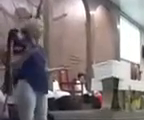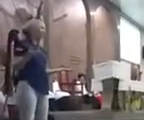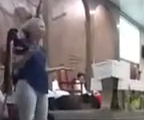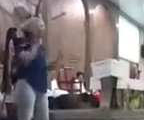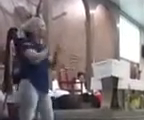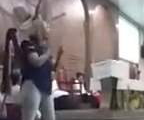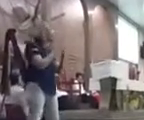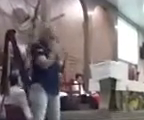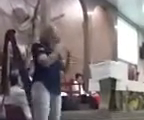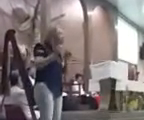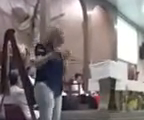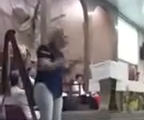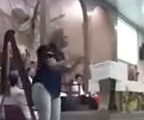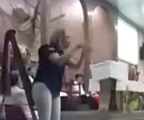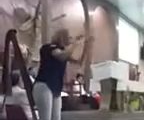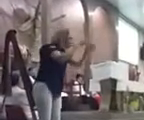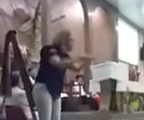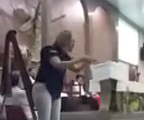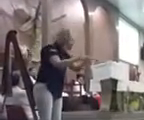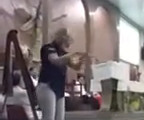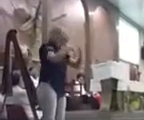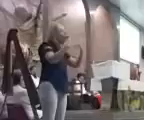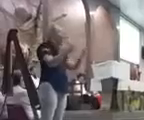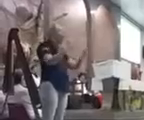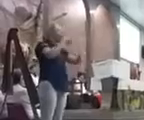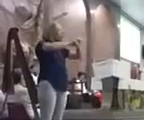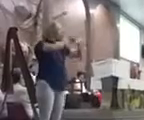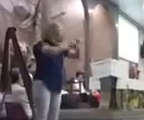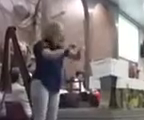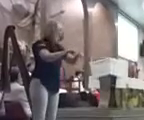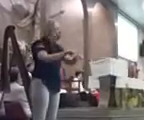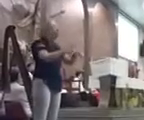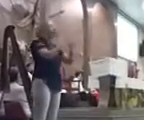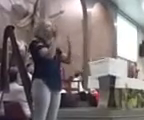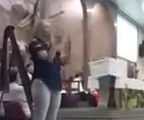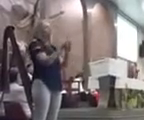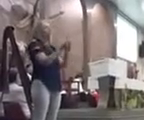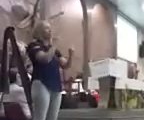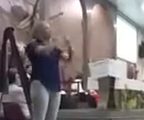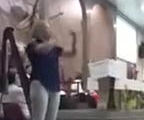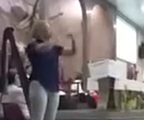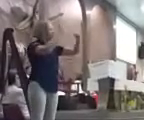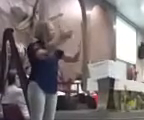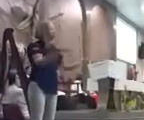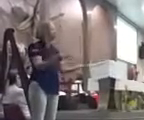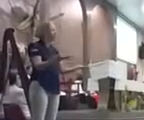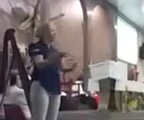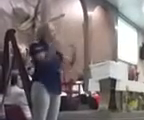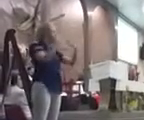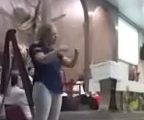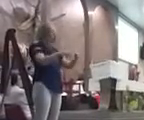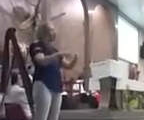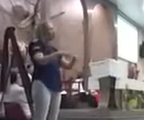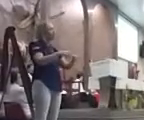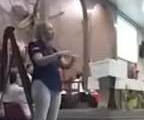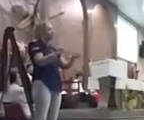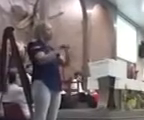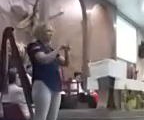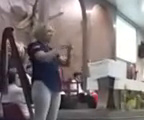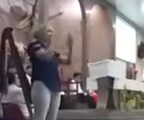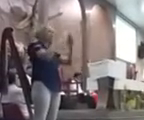o caminho certinho da renovação das nossas famílias, da renovação da nossa